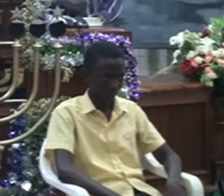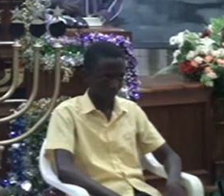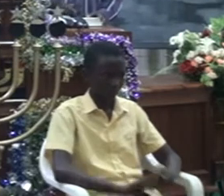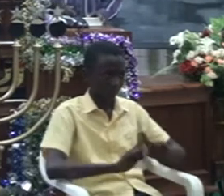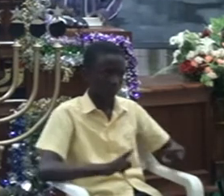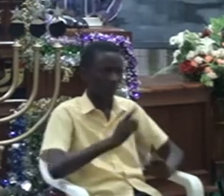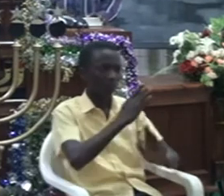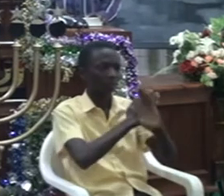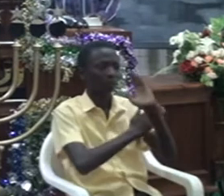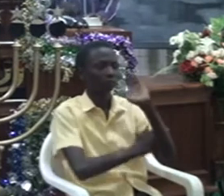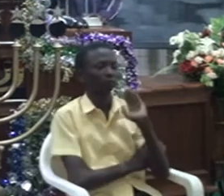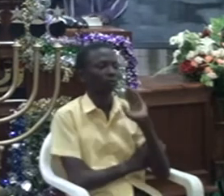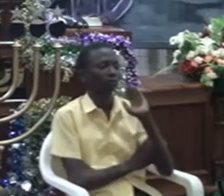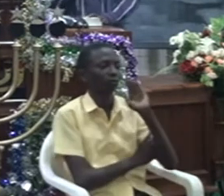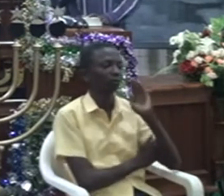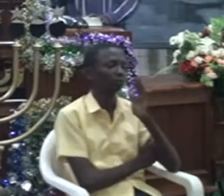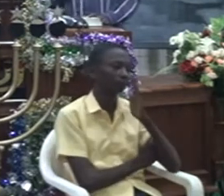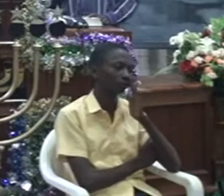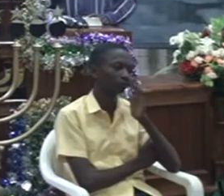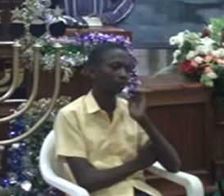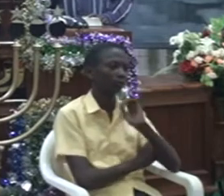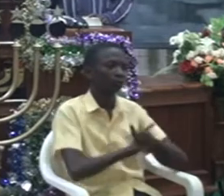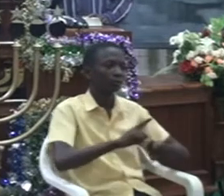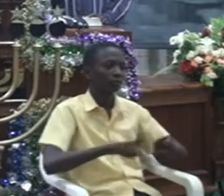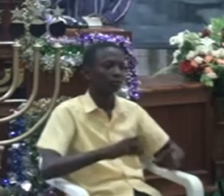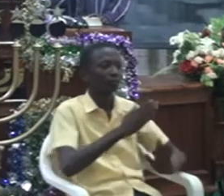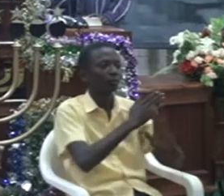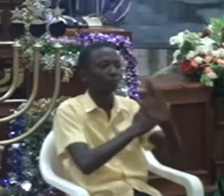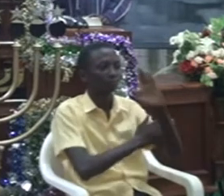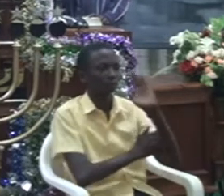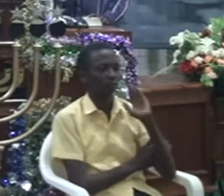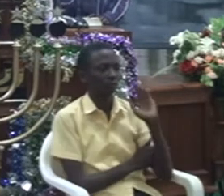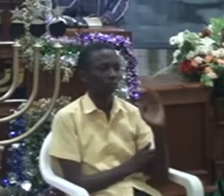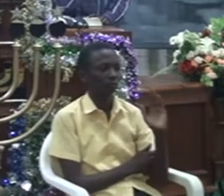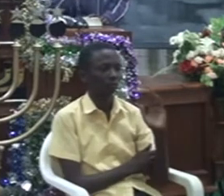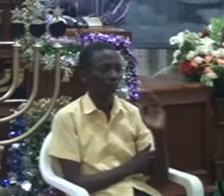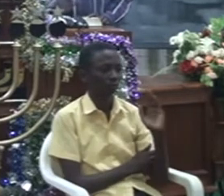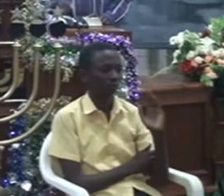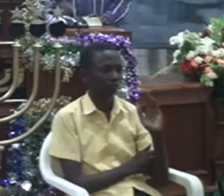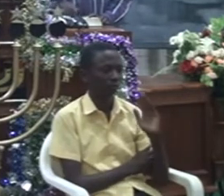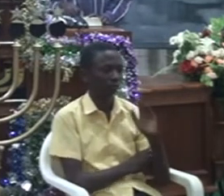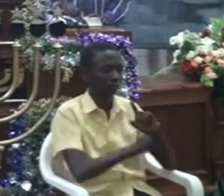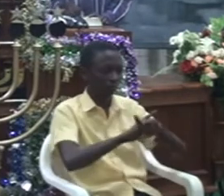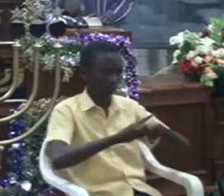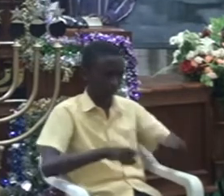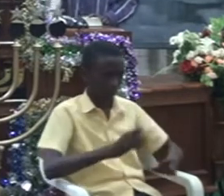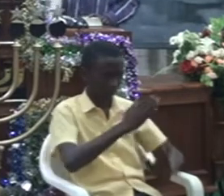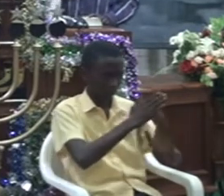Dieu. Lakini Mungu. Mais Dieu. Lakini Mungu. Mais